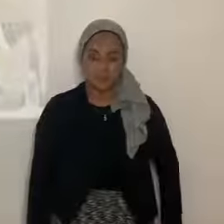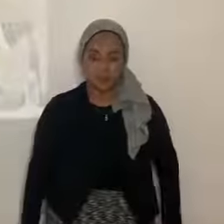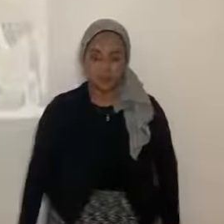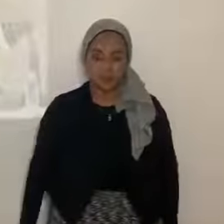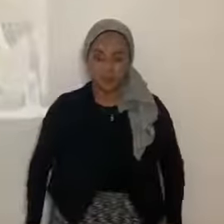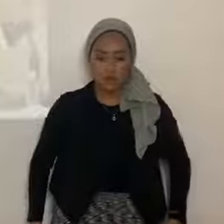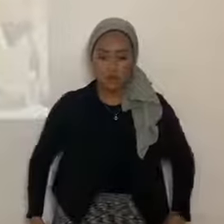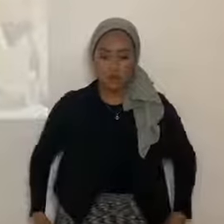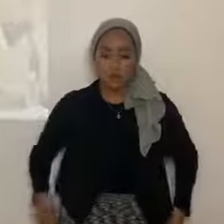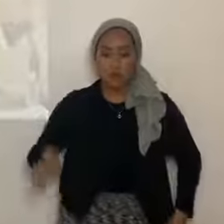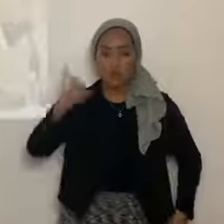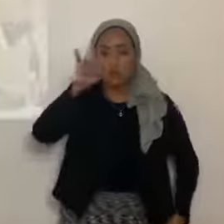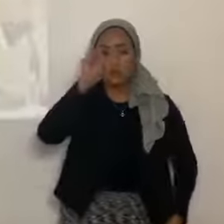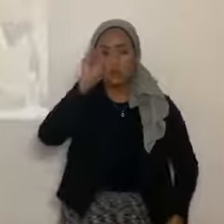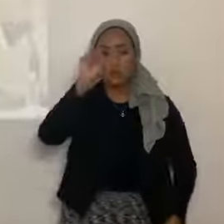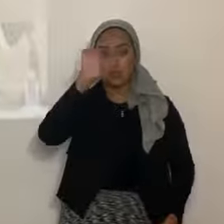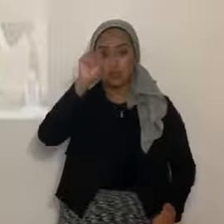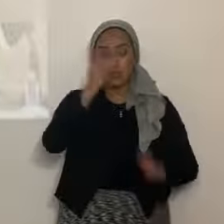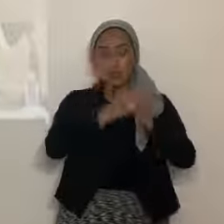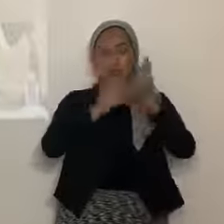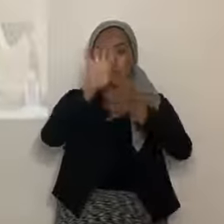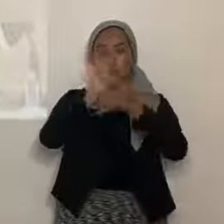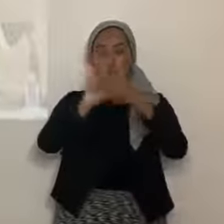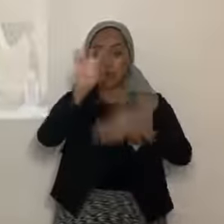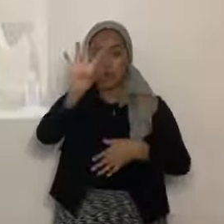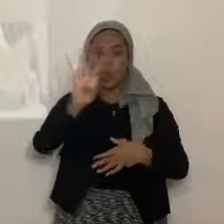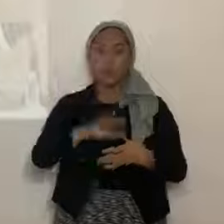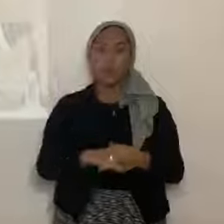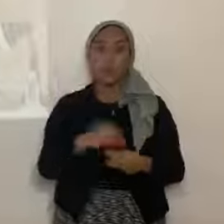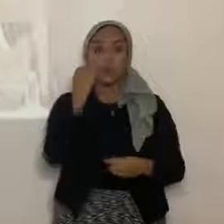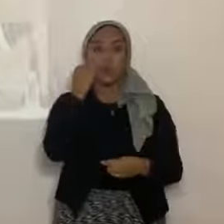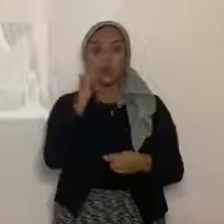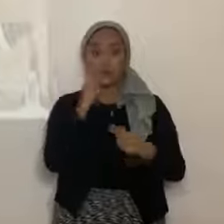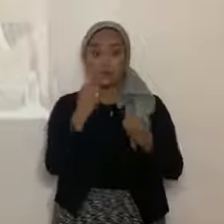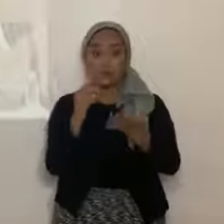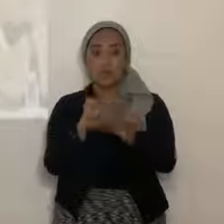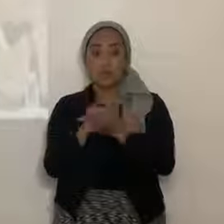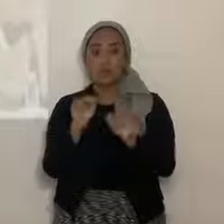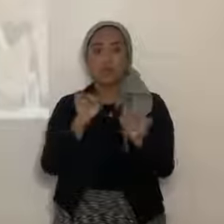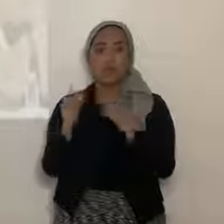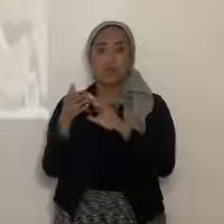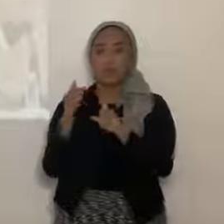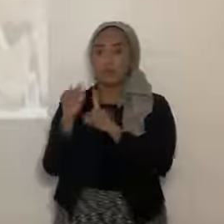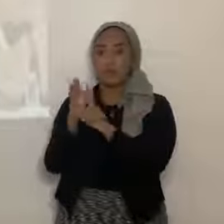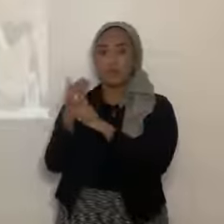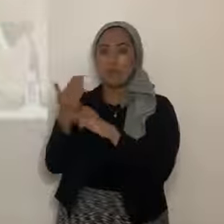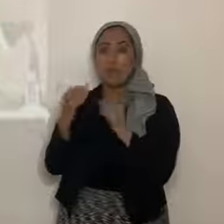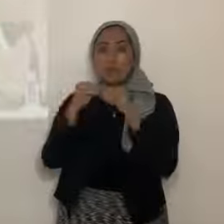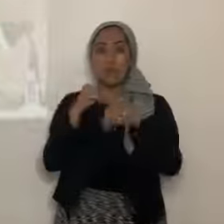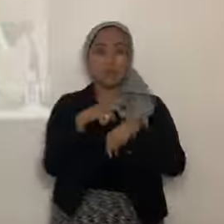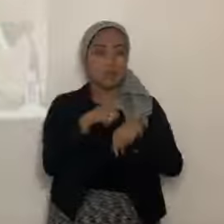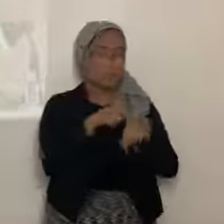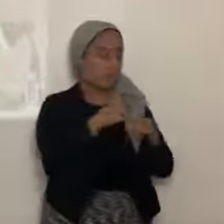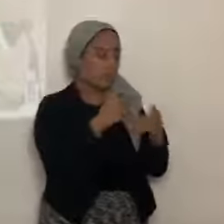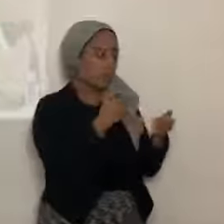En Santiago 4:4, es que si no se hace eso, se está cometiendo adulterio. Si se da más tiempo a ver, no sé, un programa